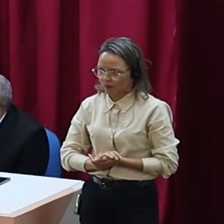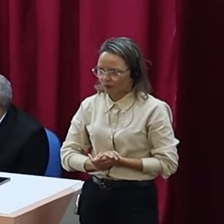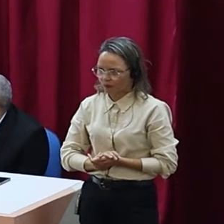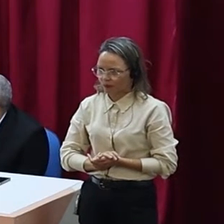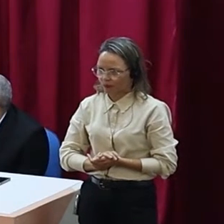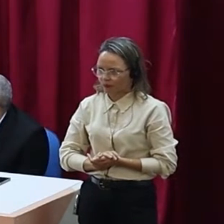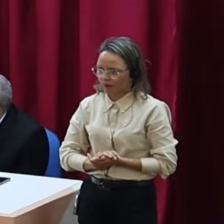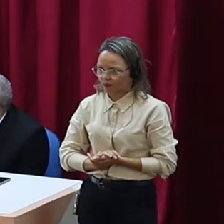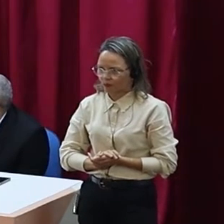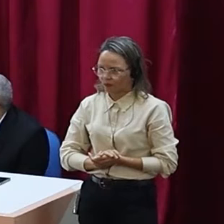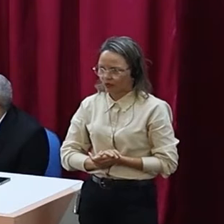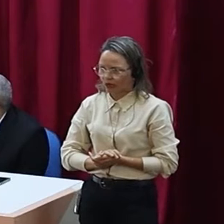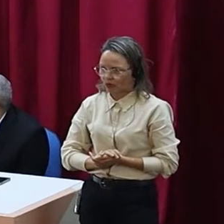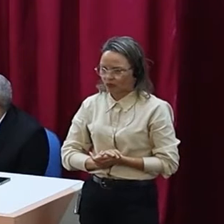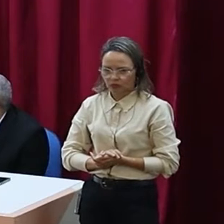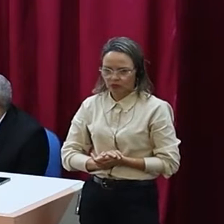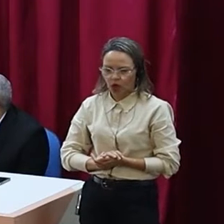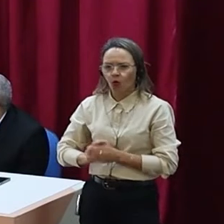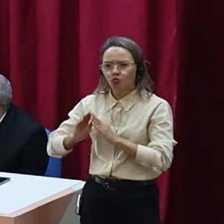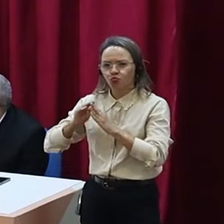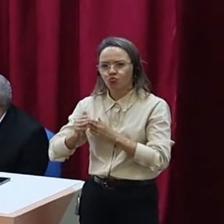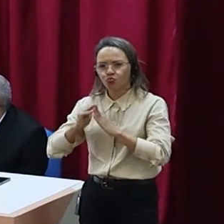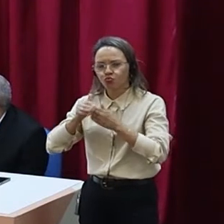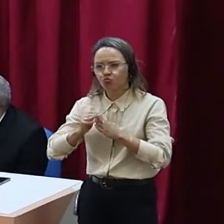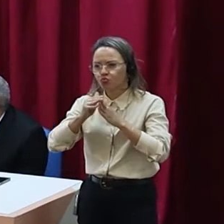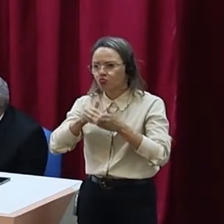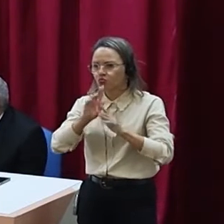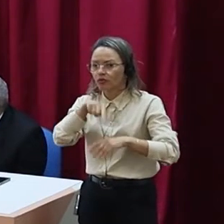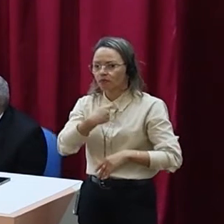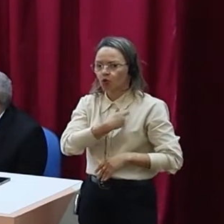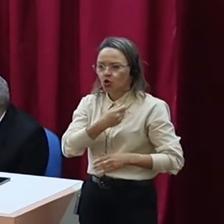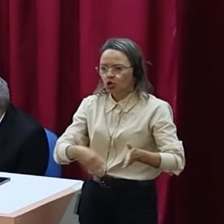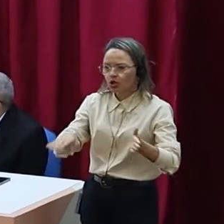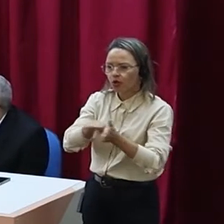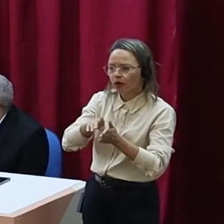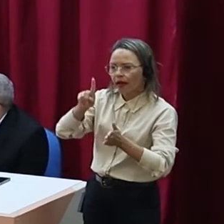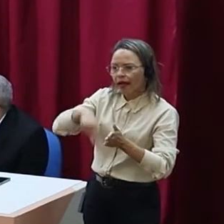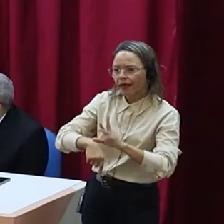Cuando llegaron los españoles, no existía Paraguay ni Brasil. Brasil era Pindorama, era Brasil.